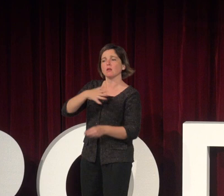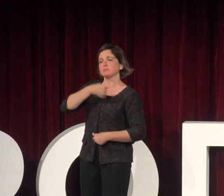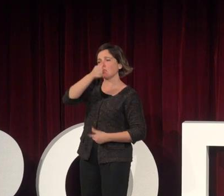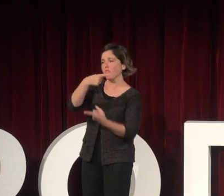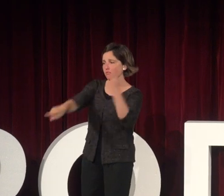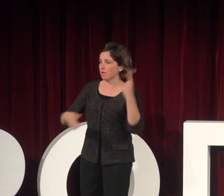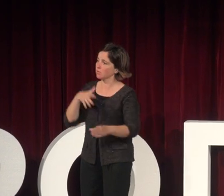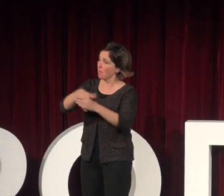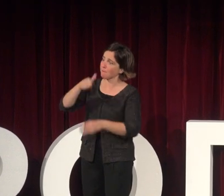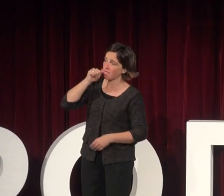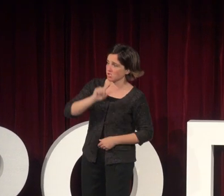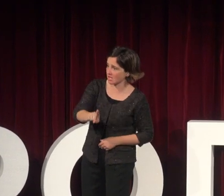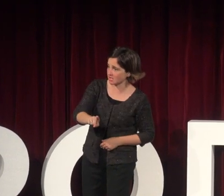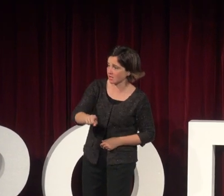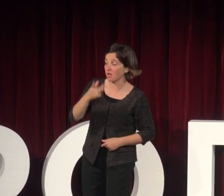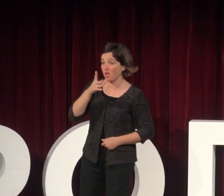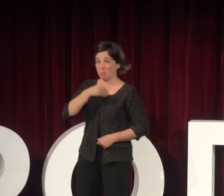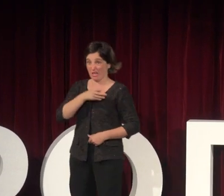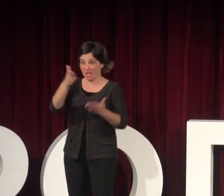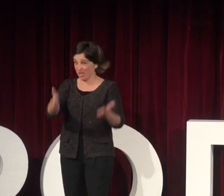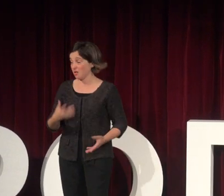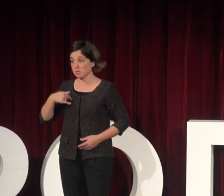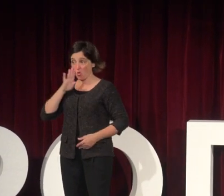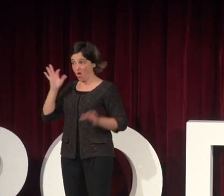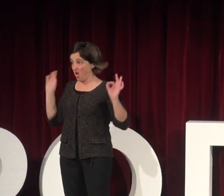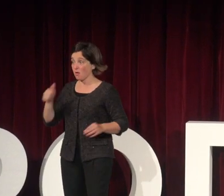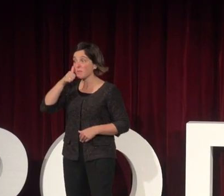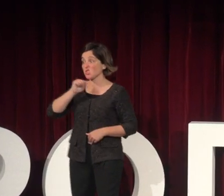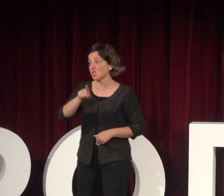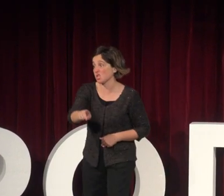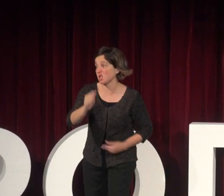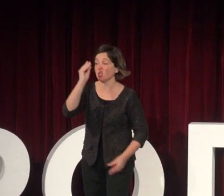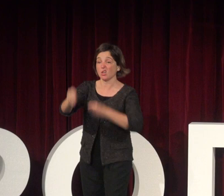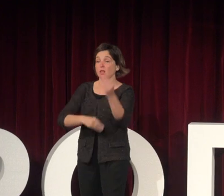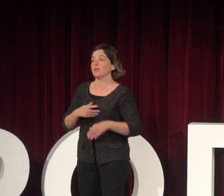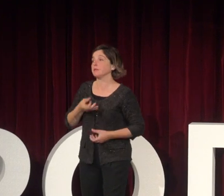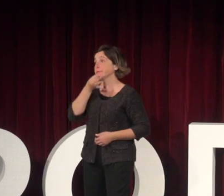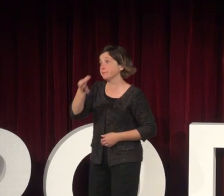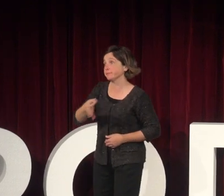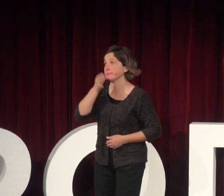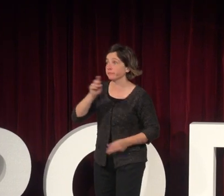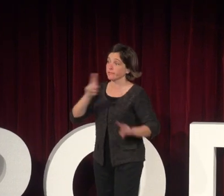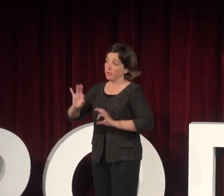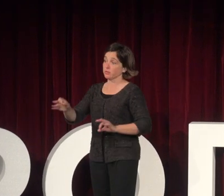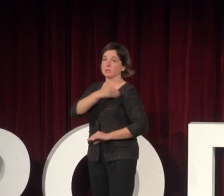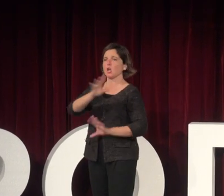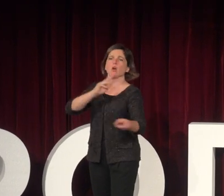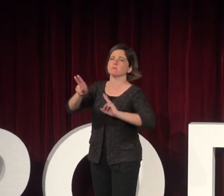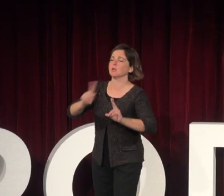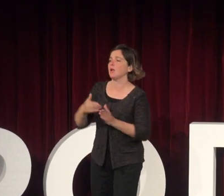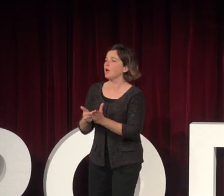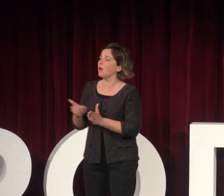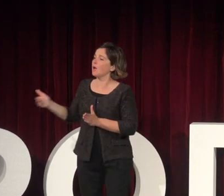socialista diferente. Y ahora nos apena, nos llena de rabia ver a Pedro Sánchez haciendo comparecencias sin contestar preguntas